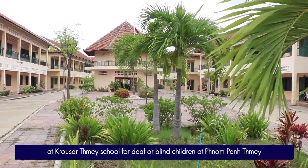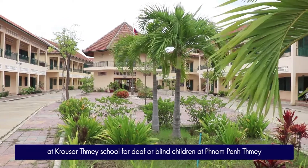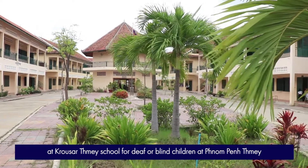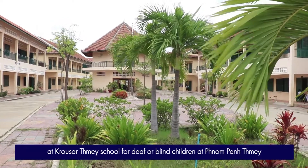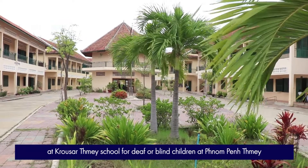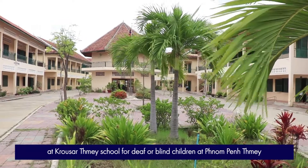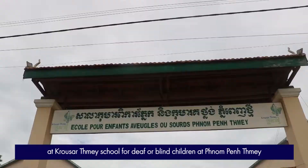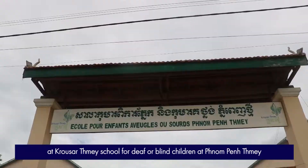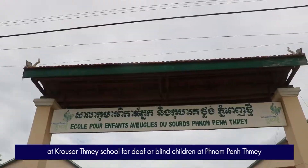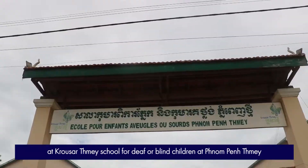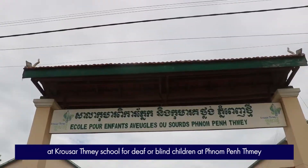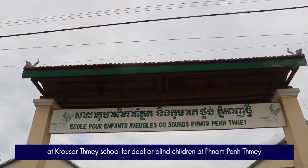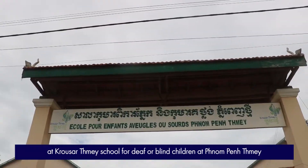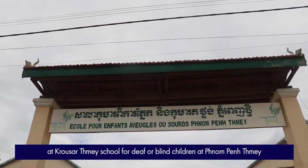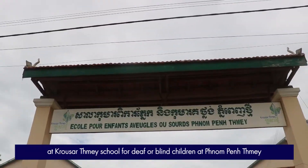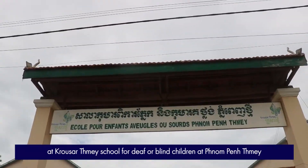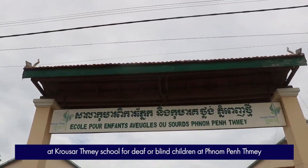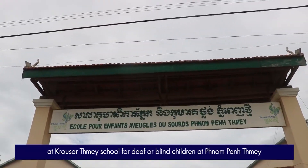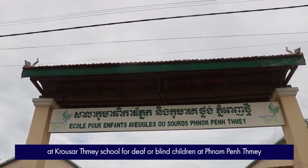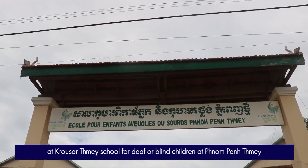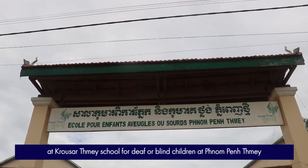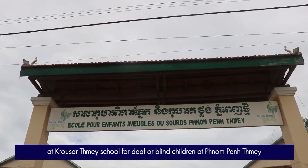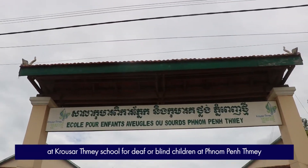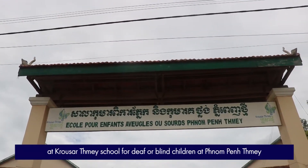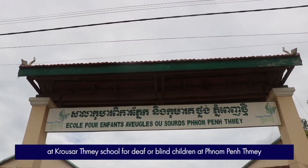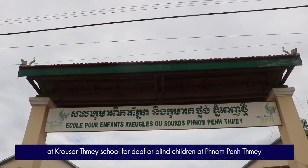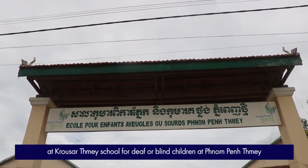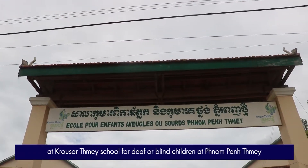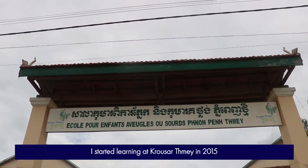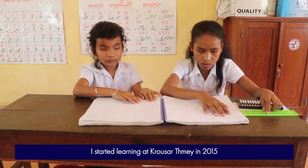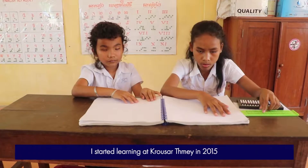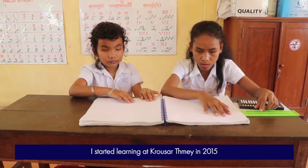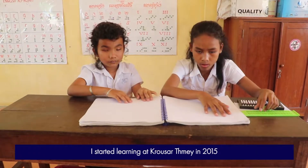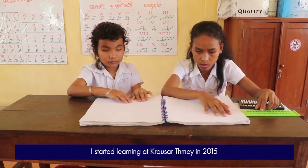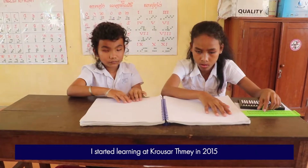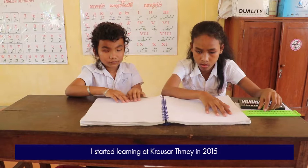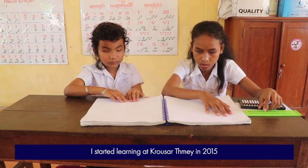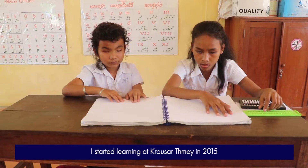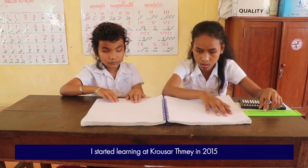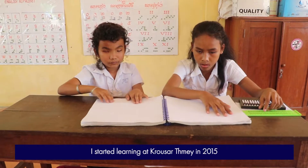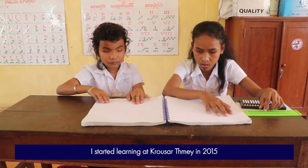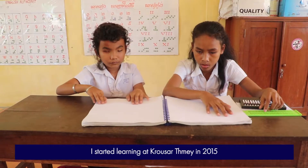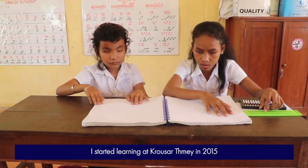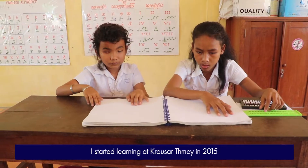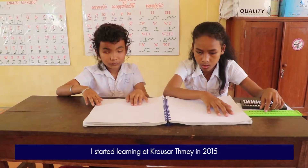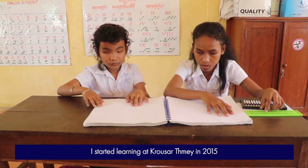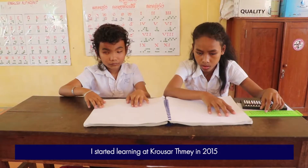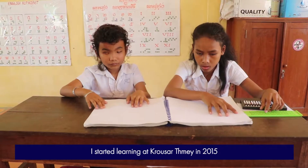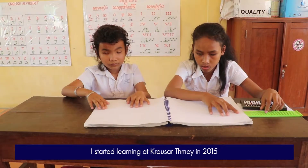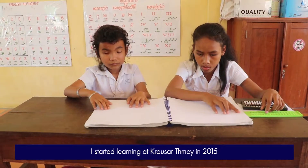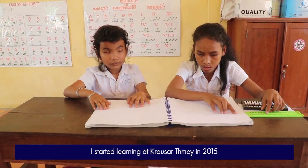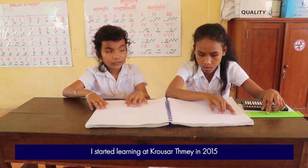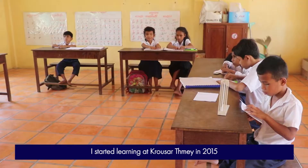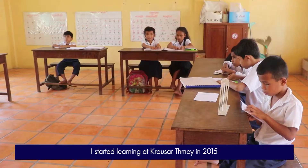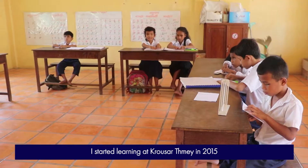ថ្មីនៅកោថ្លង់ភ្នំពេញថ្មីនាងខ្ញុំចូលរៀននៅគ្រូសាស្ត្រថ្មី